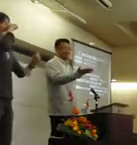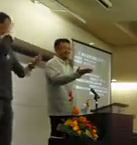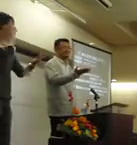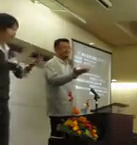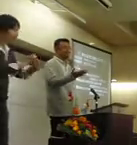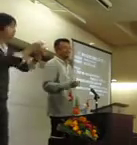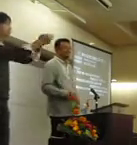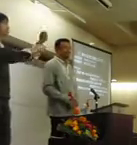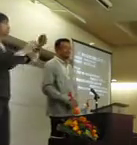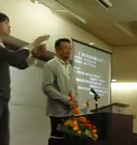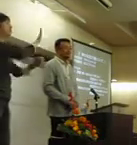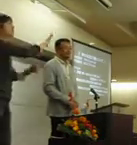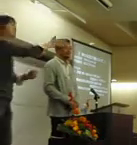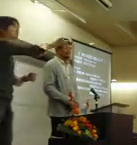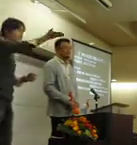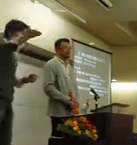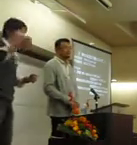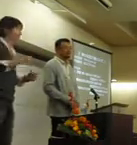穫。